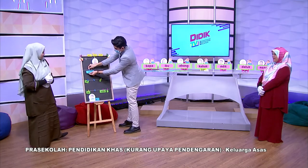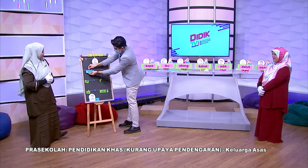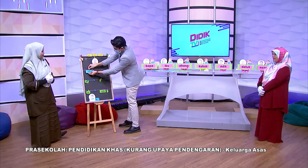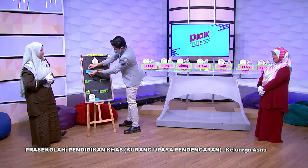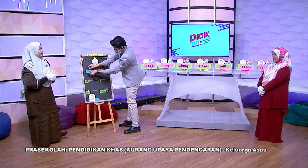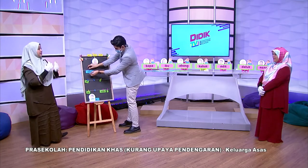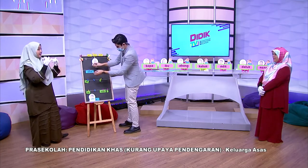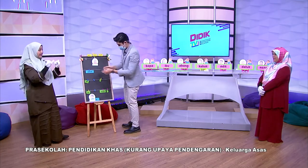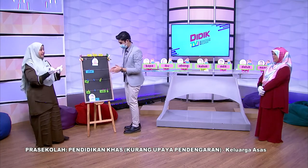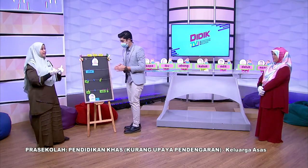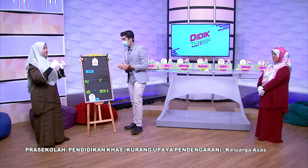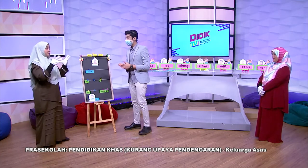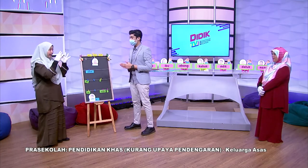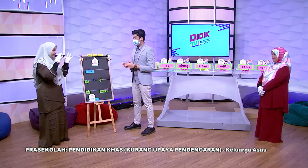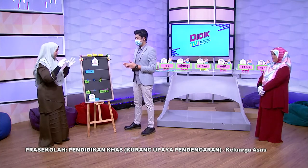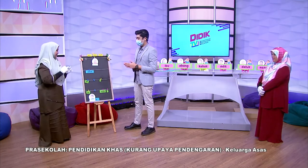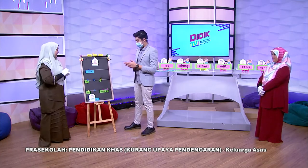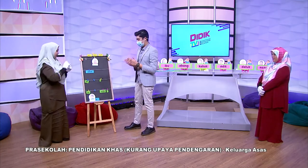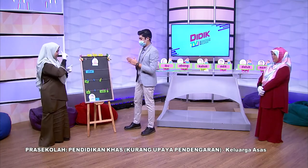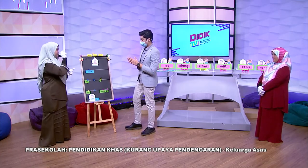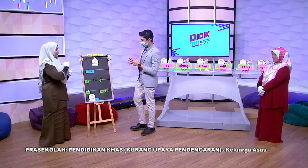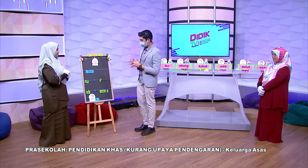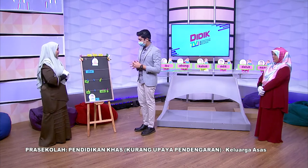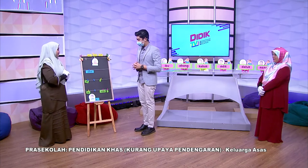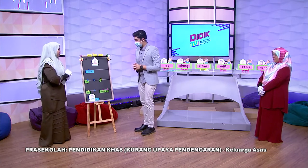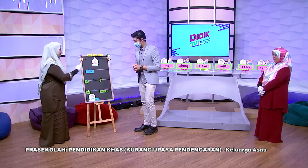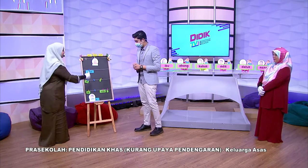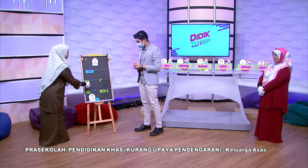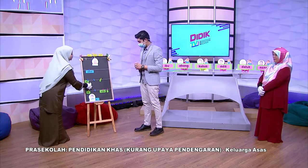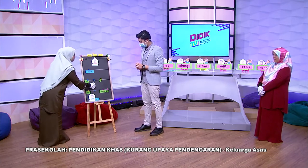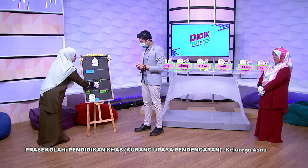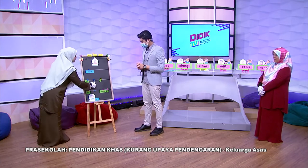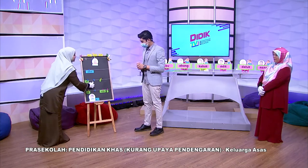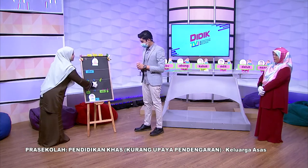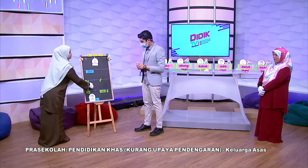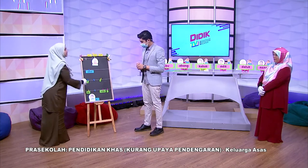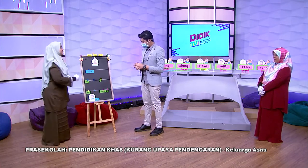kedua sekarang kita satu baik kosong-kosong